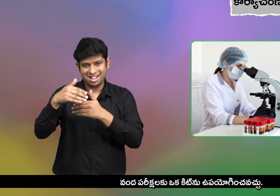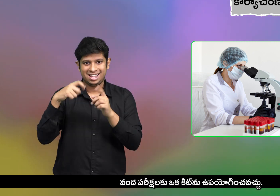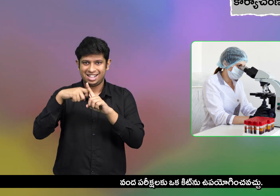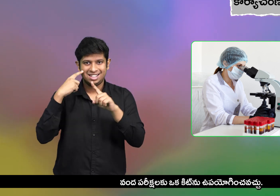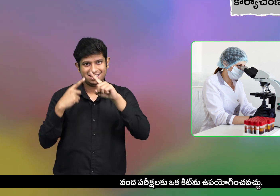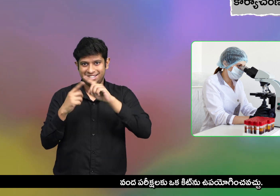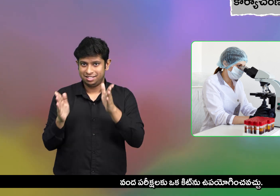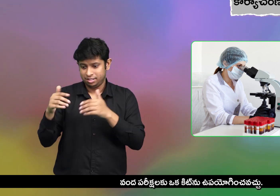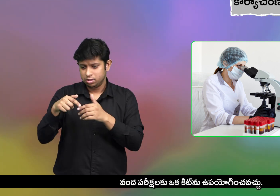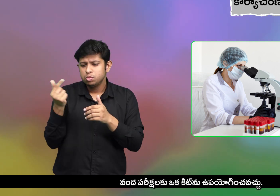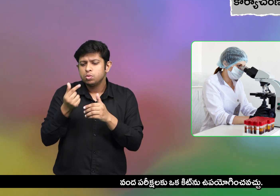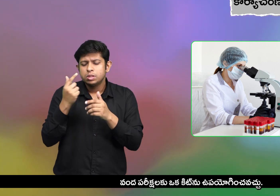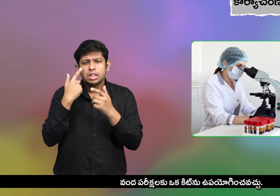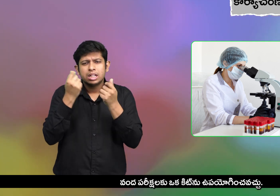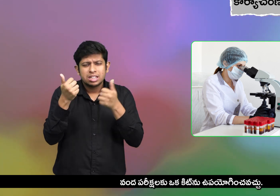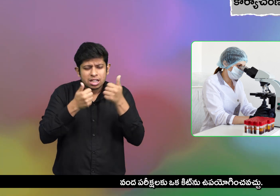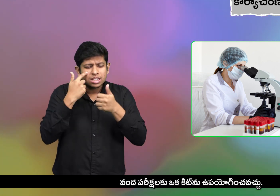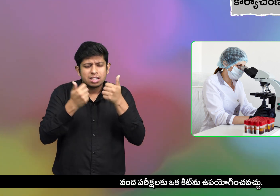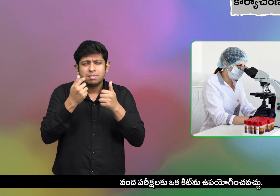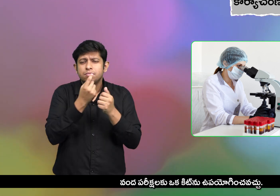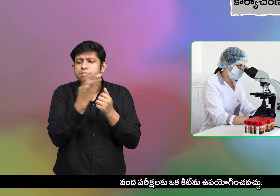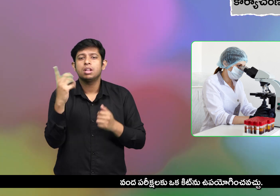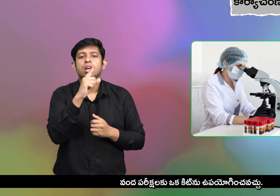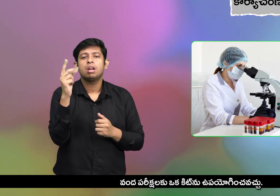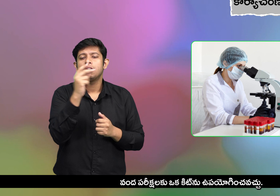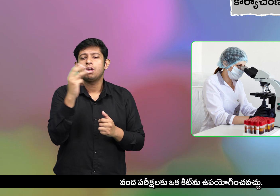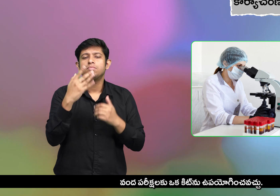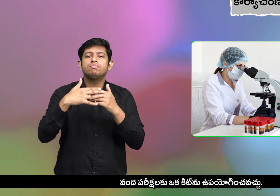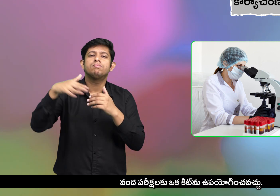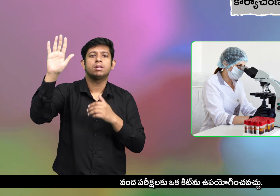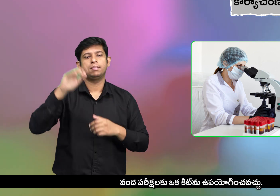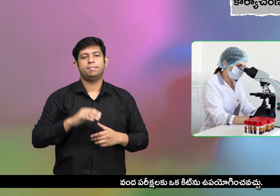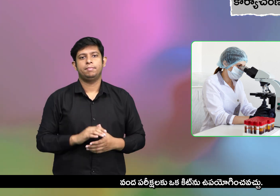100 పరీక్షలకు ఒక కిట్ను ఉపయోగించవచ్చు.